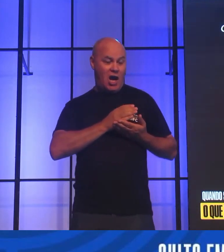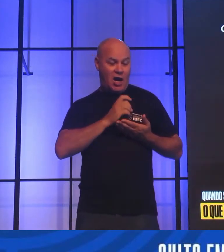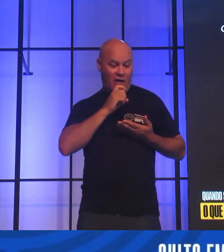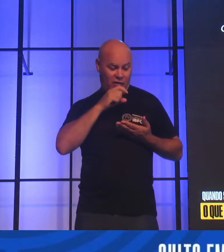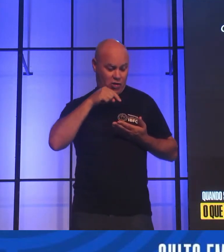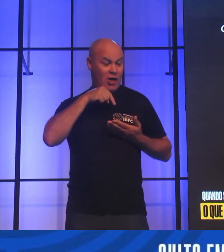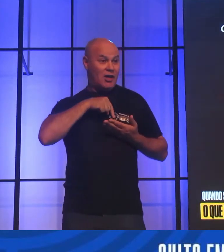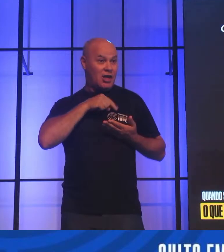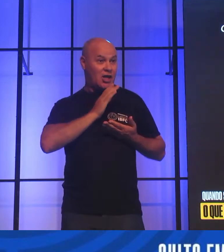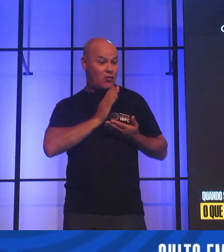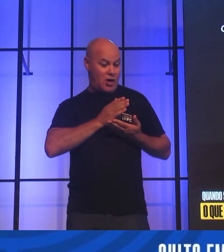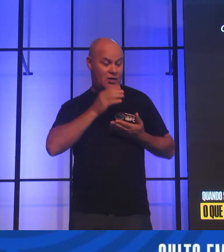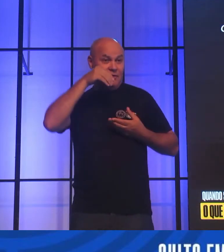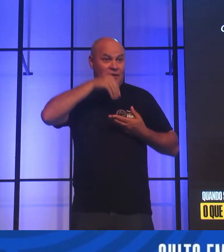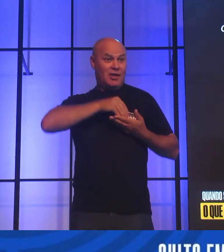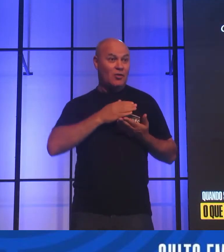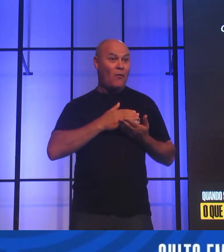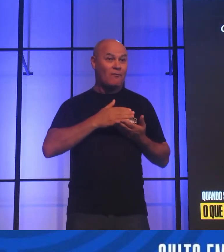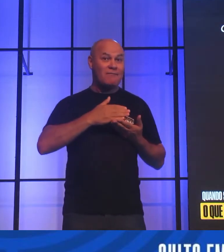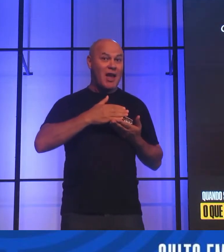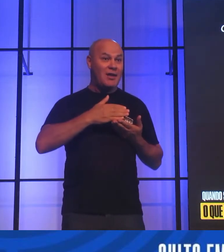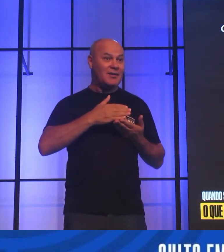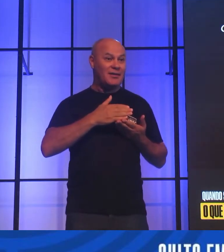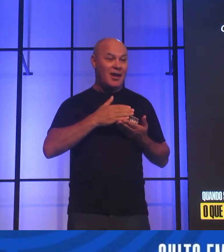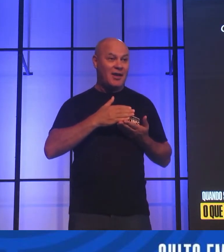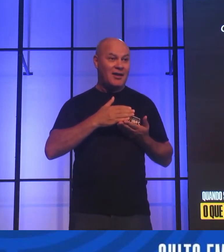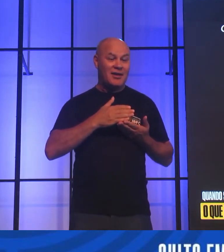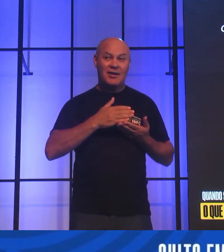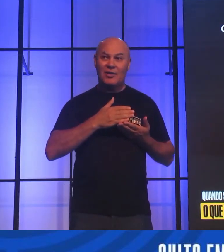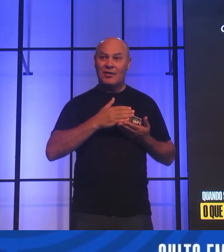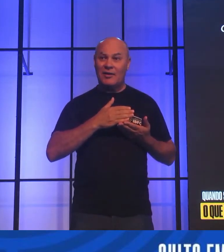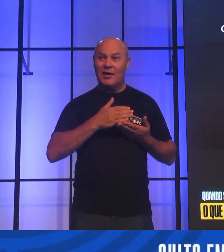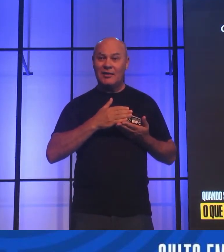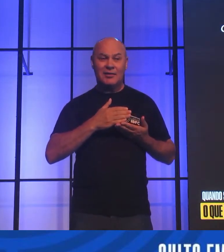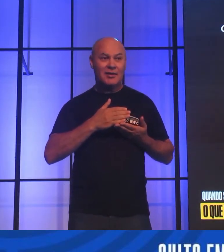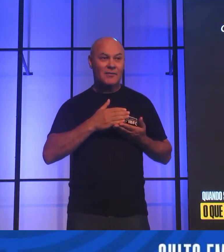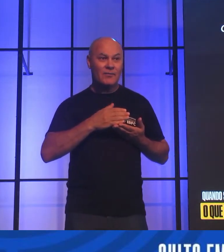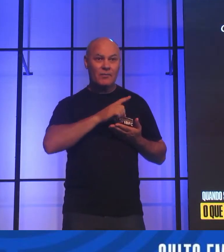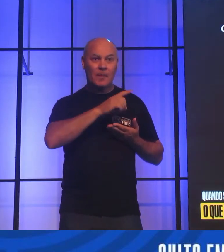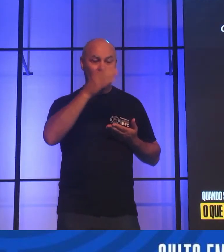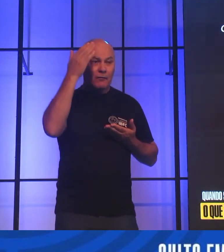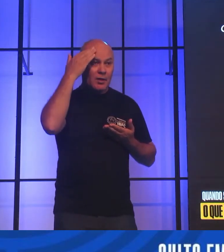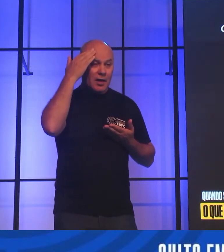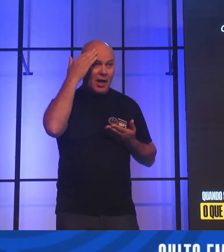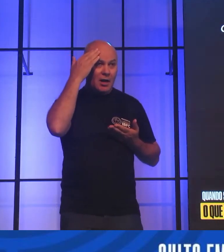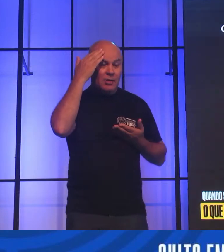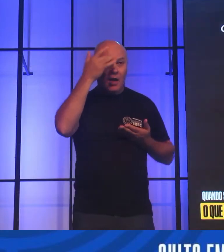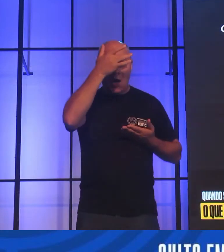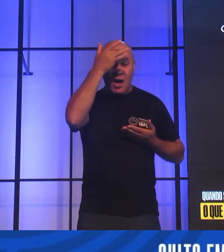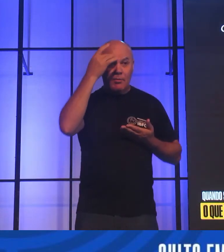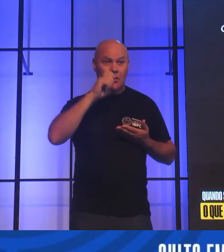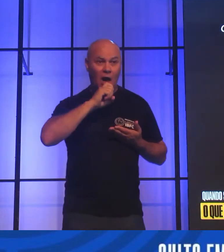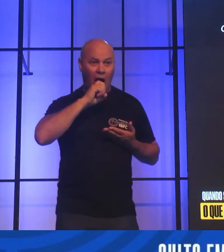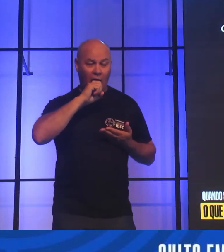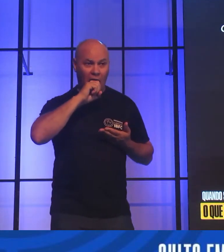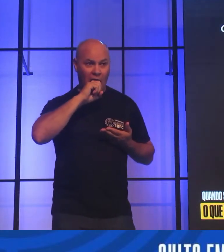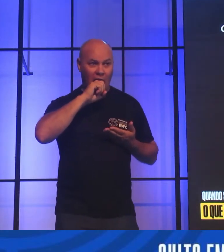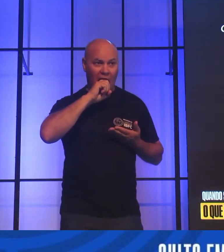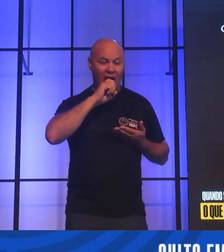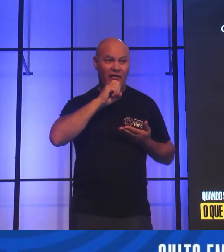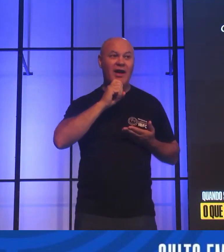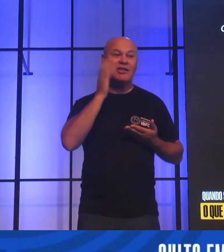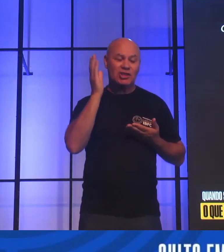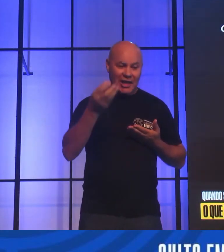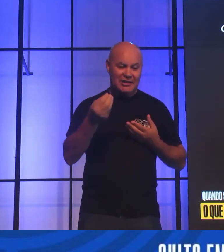inveja. A inveja é uma reação que às vezes é interna. Jesus diz, a